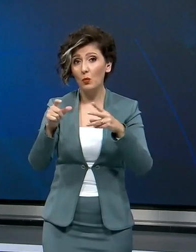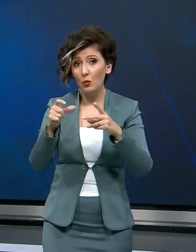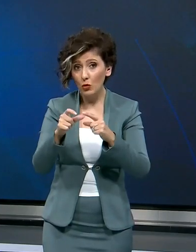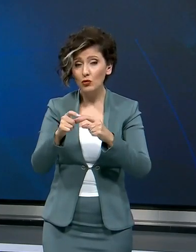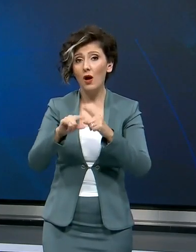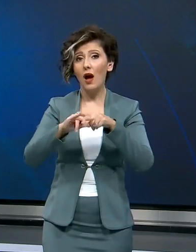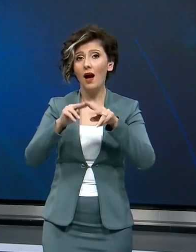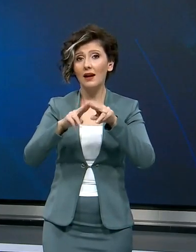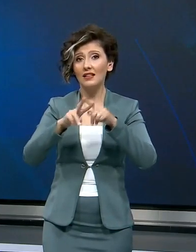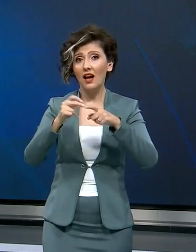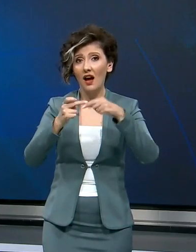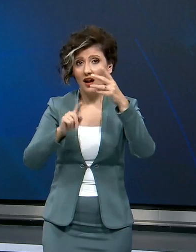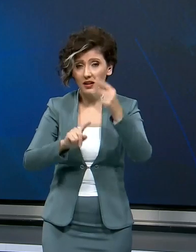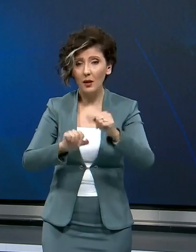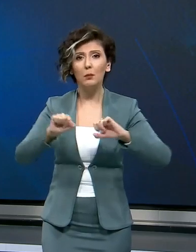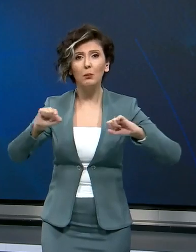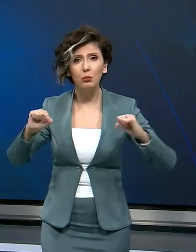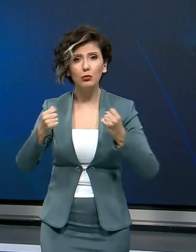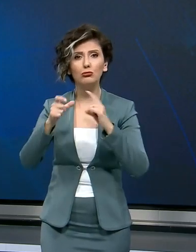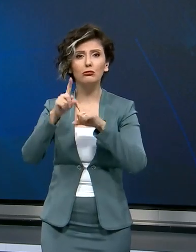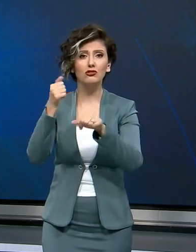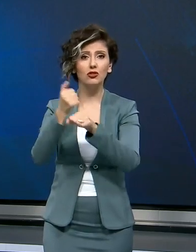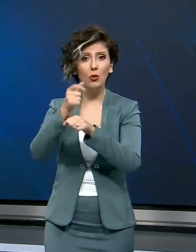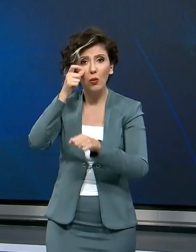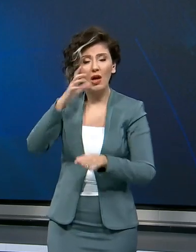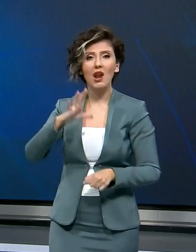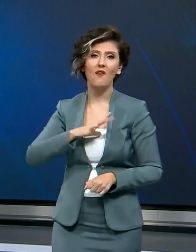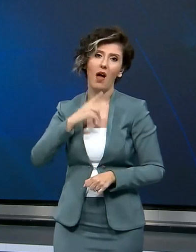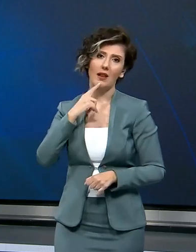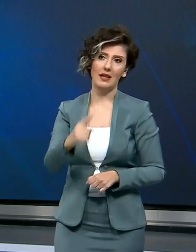için buzlanma ve çığ uyarısında bulundu.